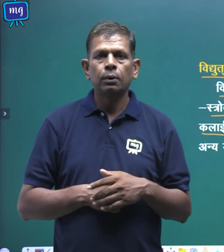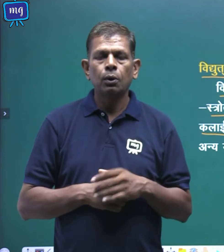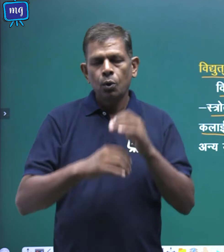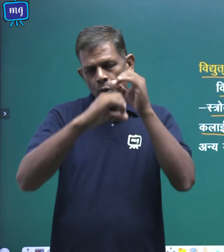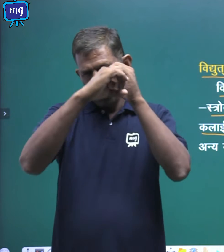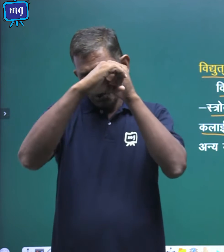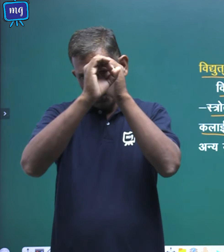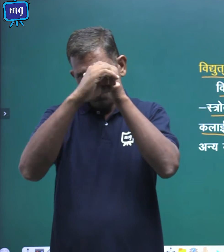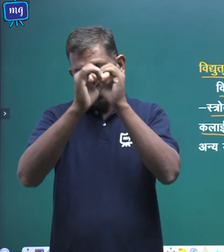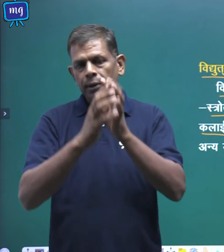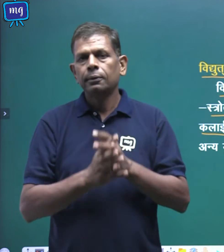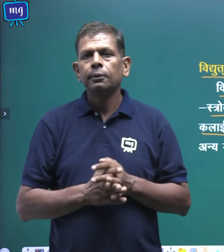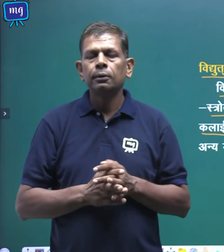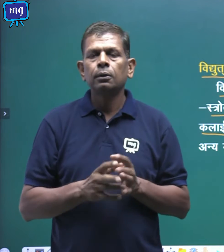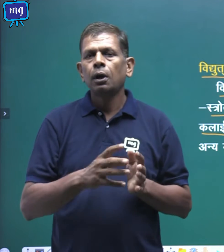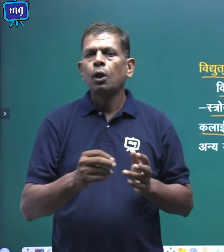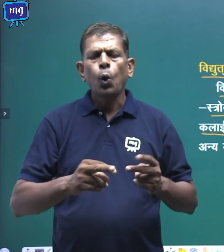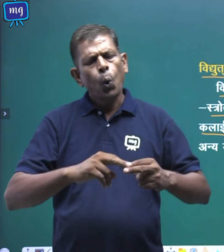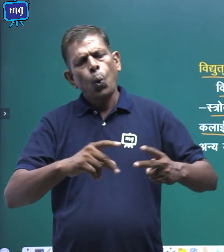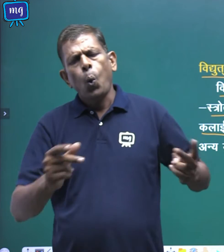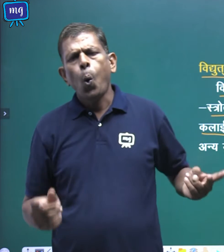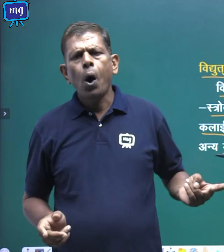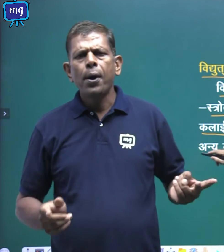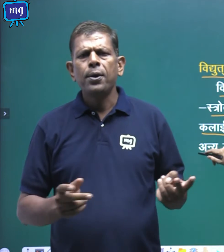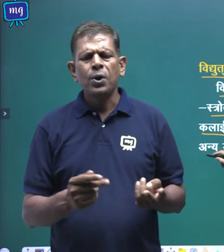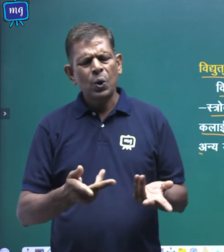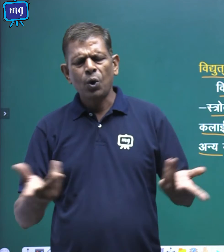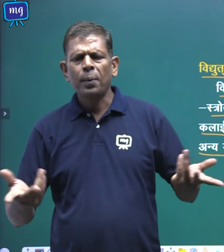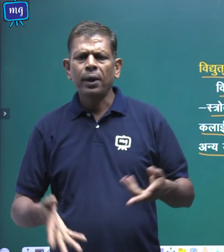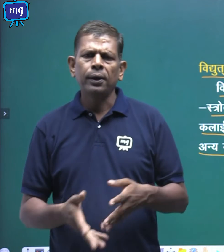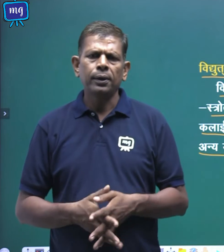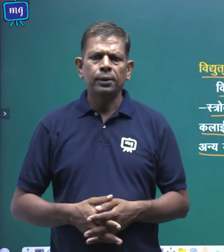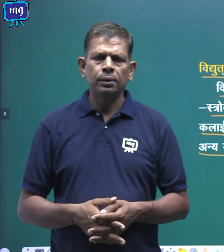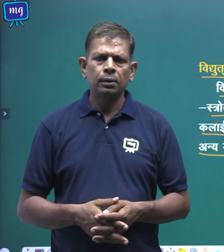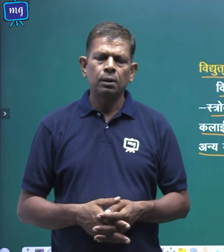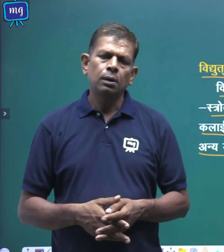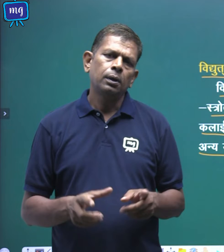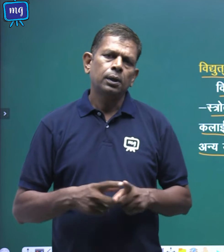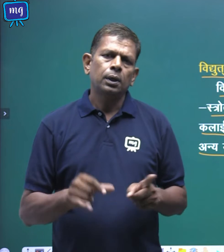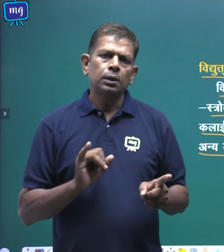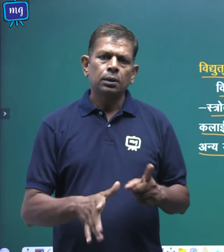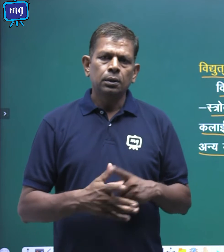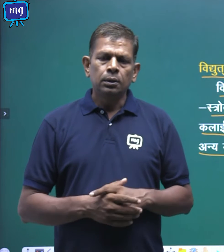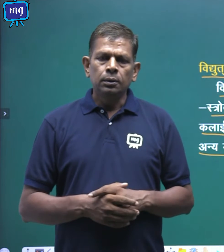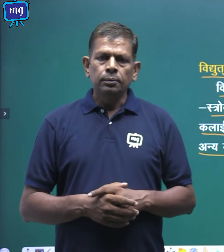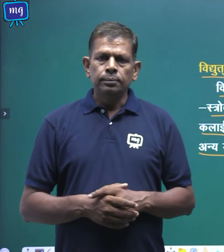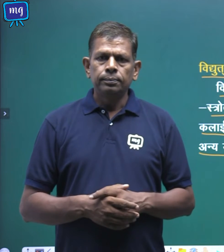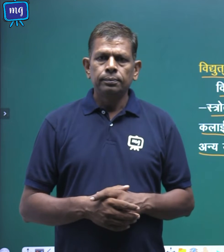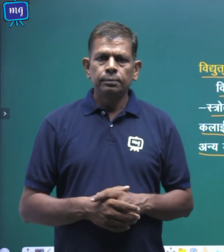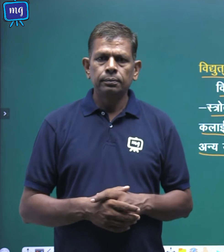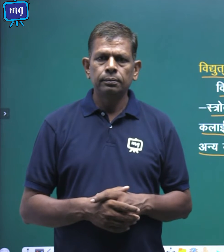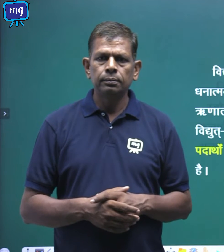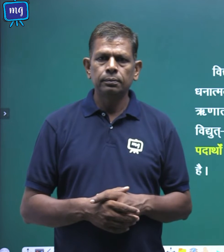कैमरा तथा अन्य युक्तियों में किया जाता है।